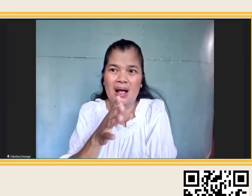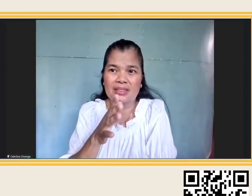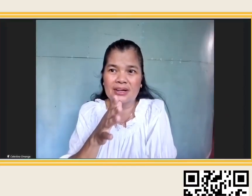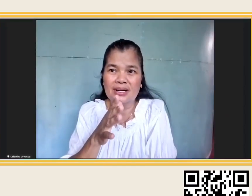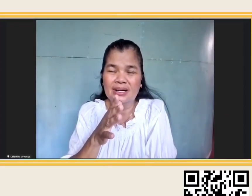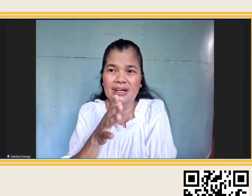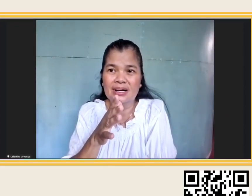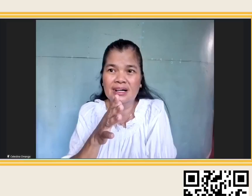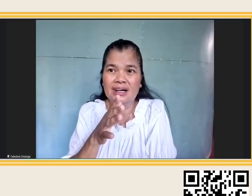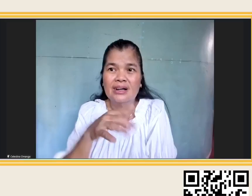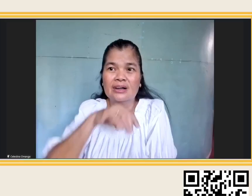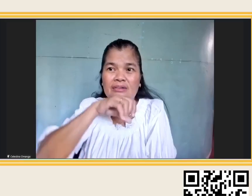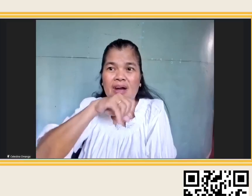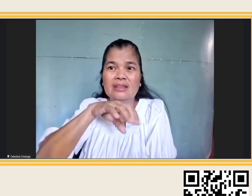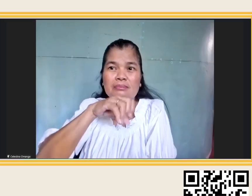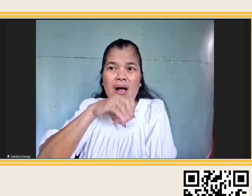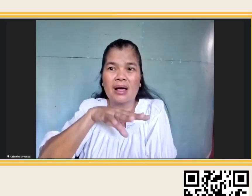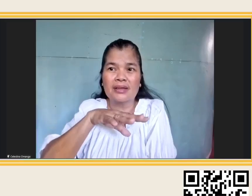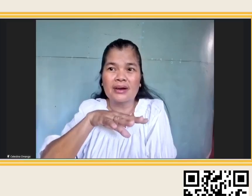Mother,